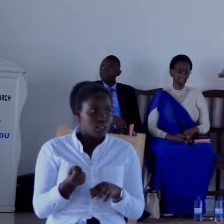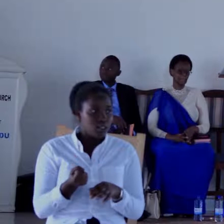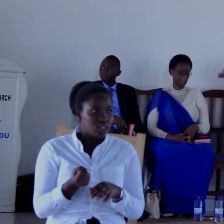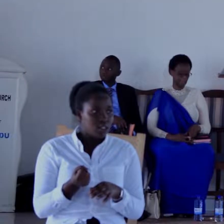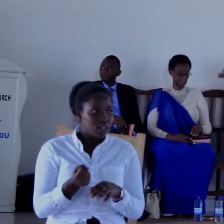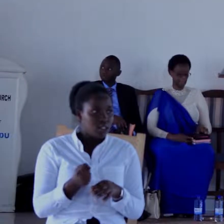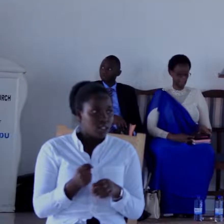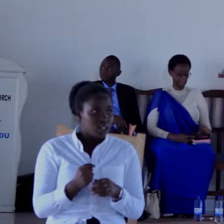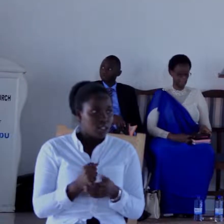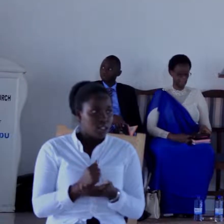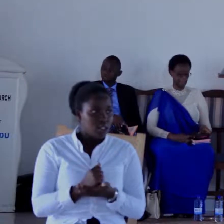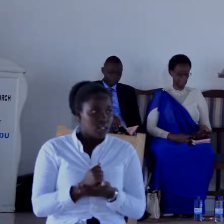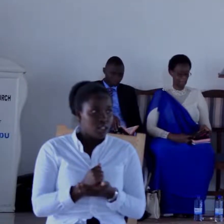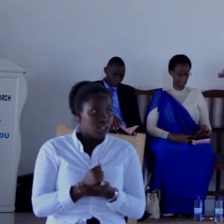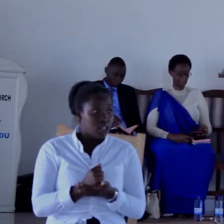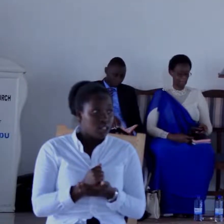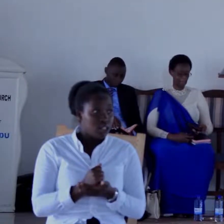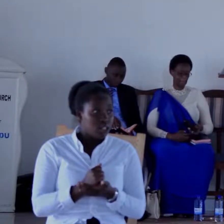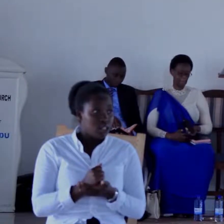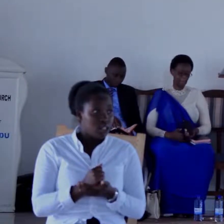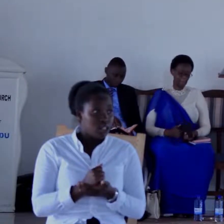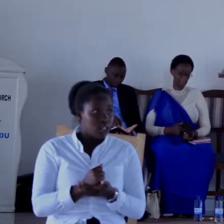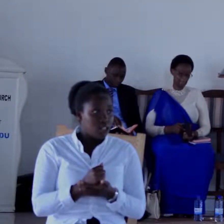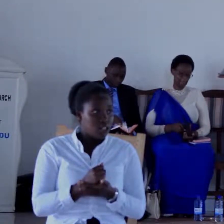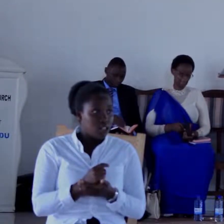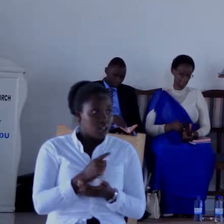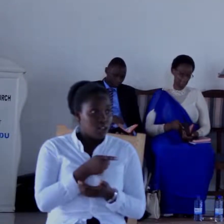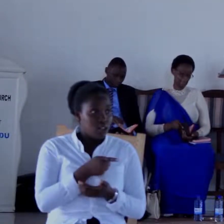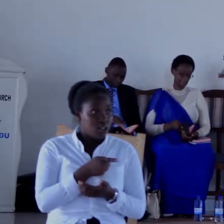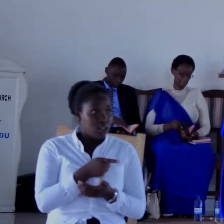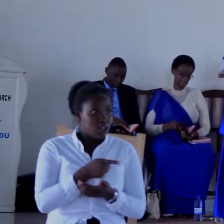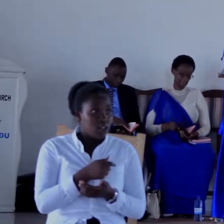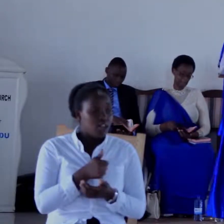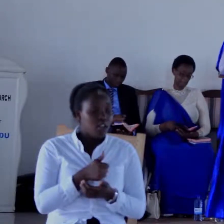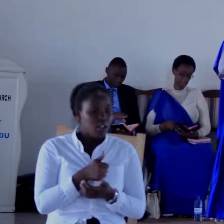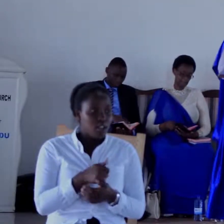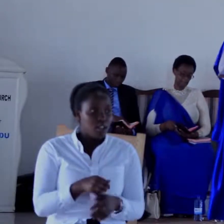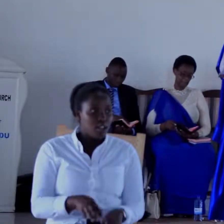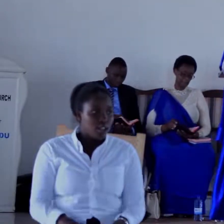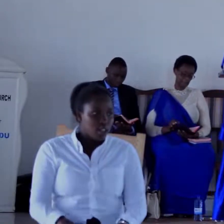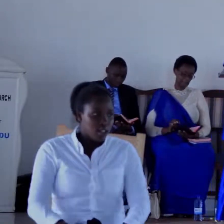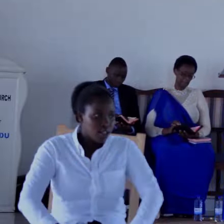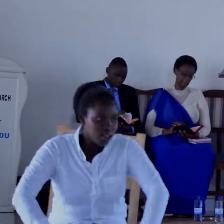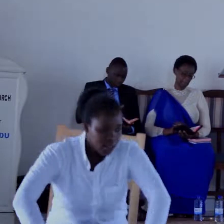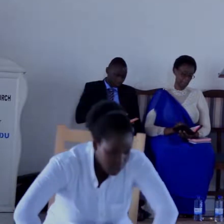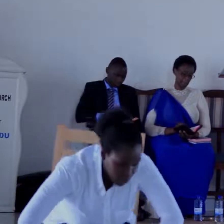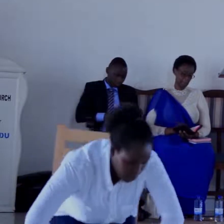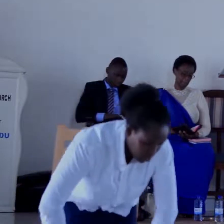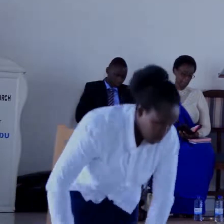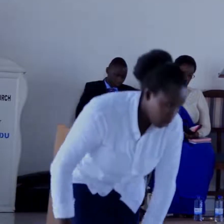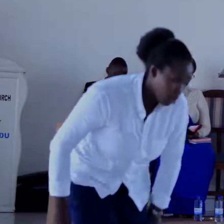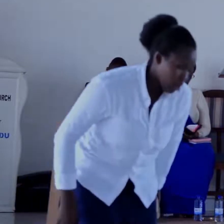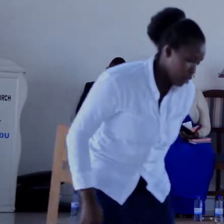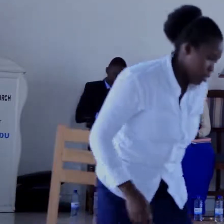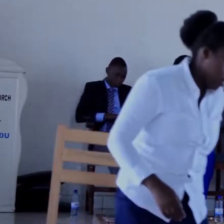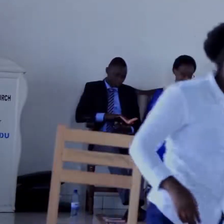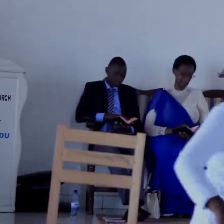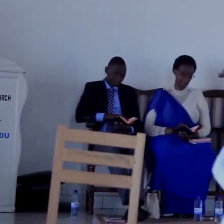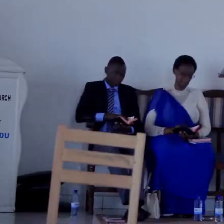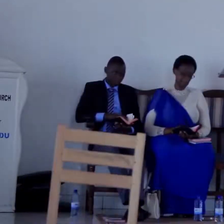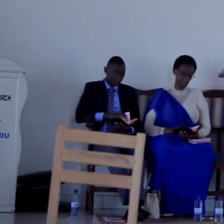ryacu uruvandi rwacu badusomeye ni Zaburi ya 11 umurongo wa 3 nanyemerera mugafata